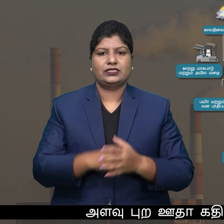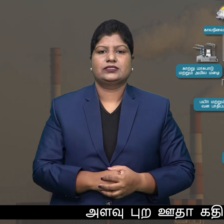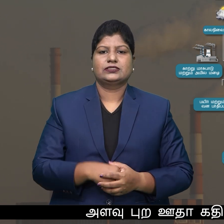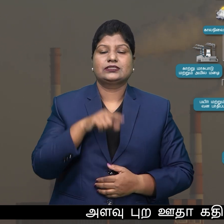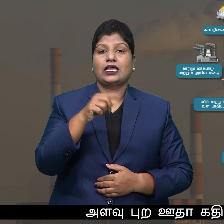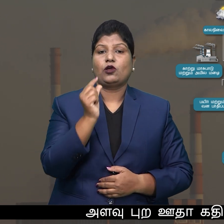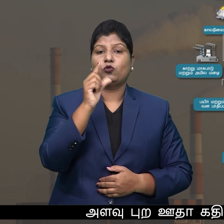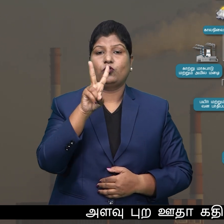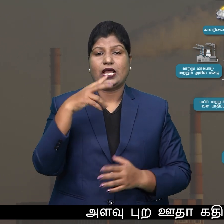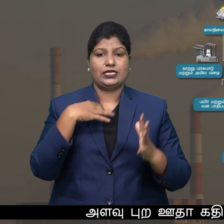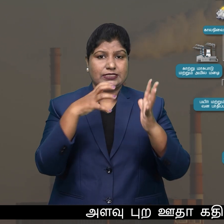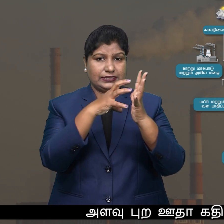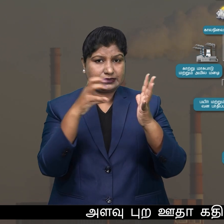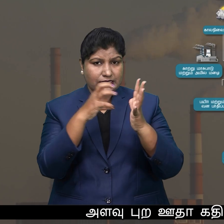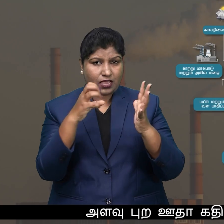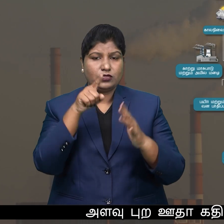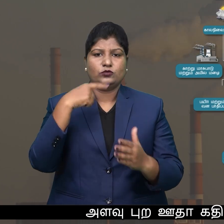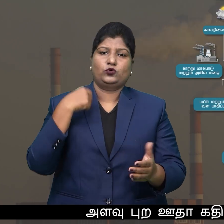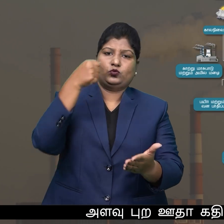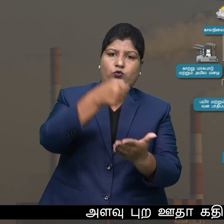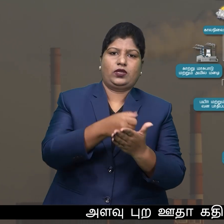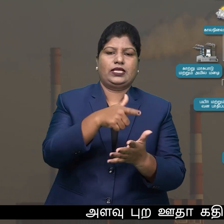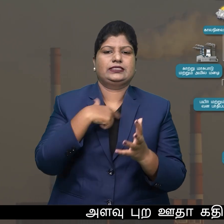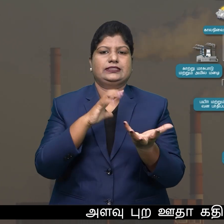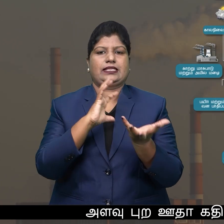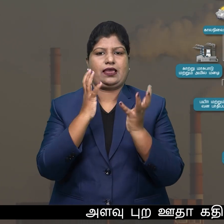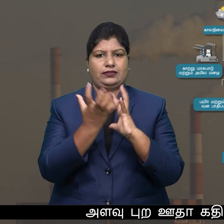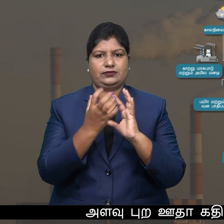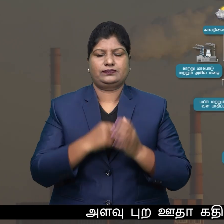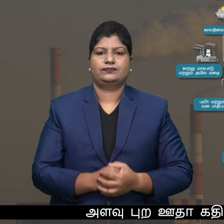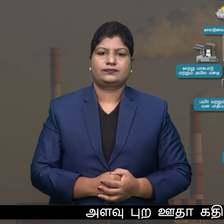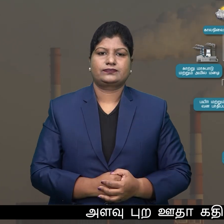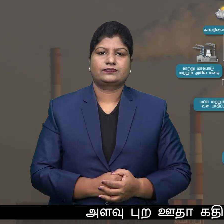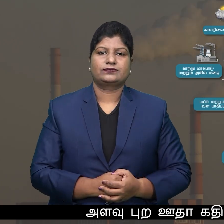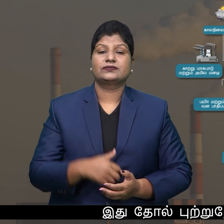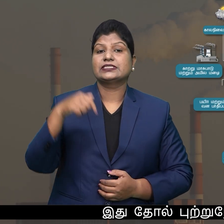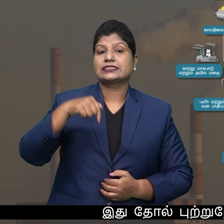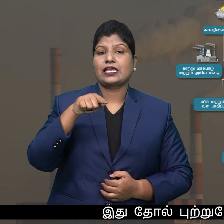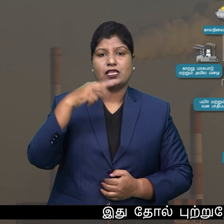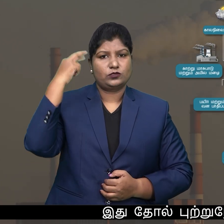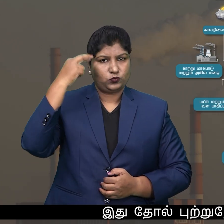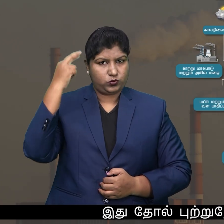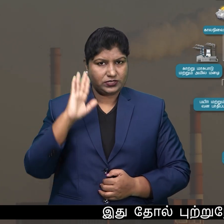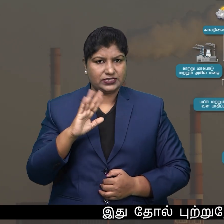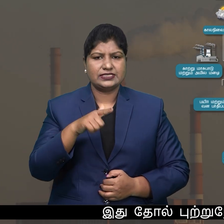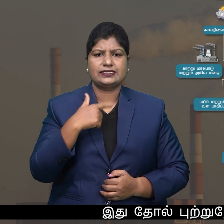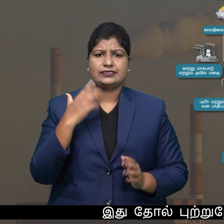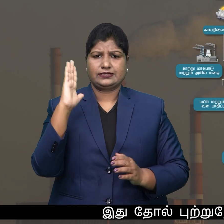உயிரினங்களில் திடீர் மாற்றங்கள் அல்லது பிறழ்வுகளை ஏற்படுத்துகிறது. இது தோல் புற்றுநோய்